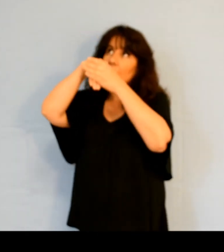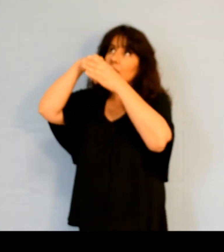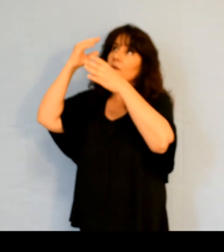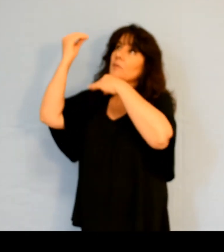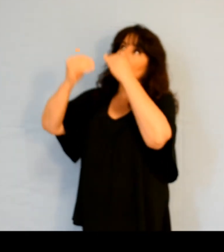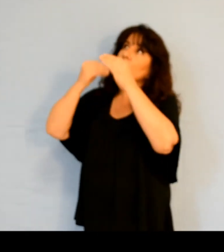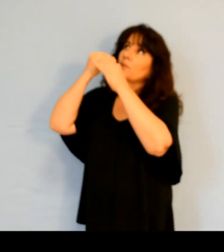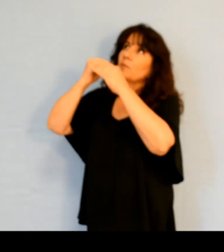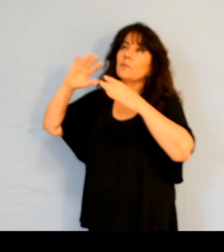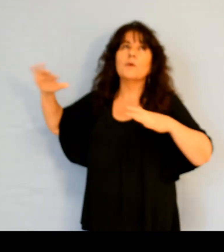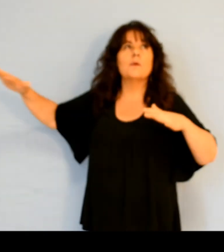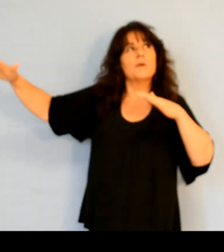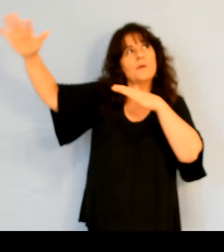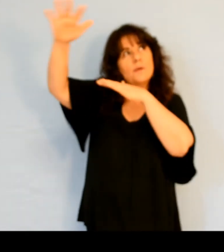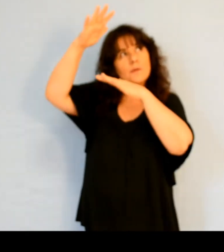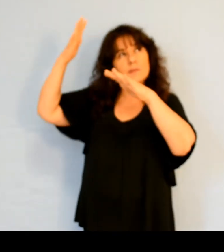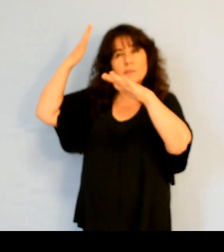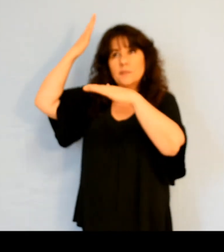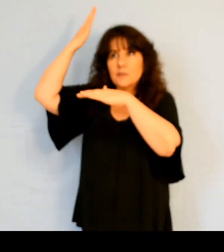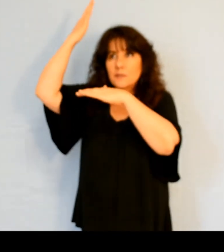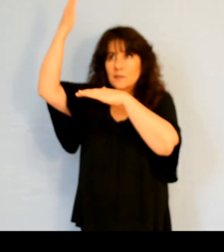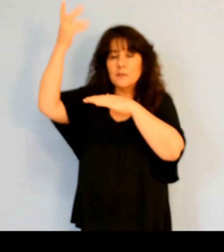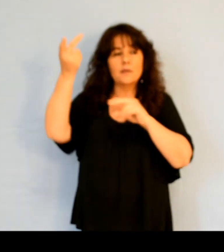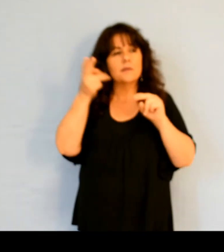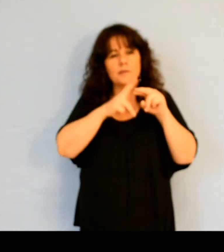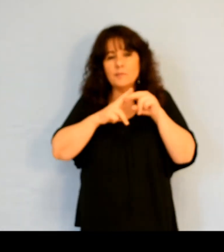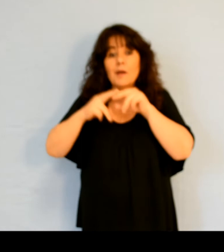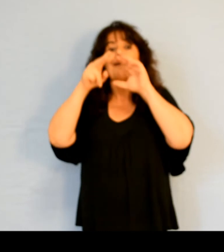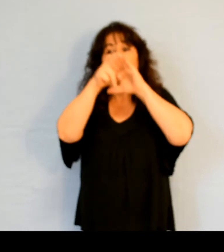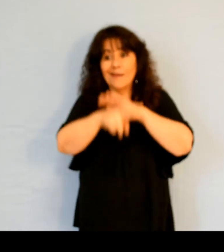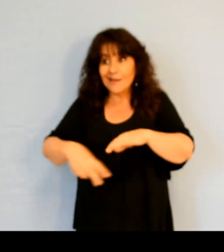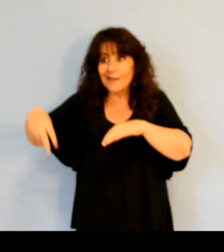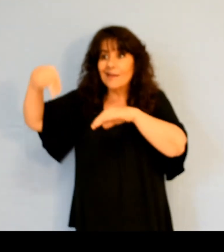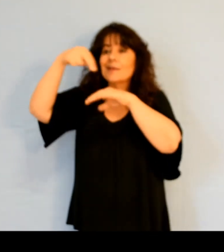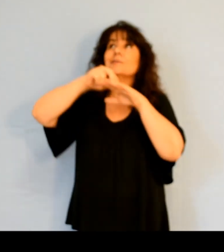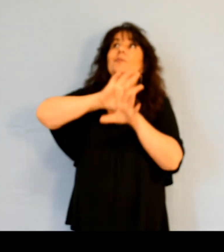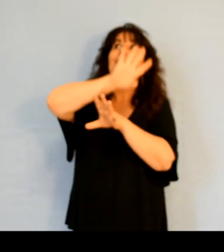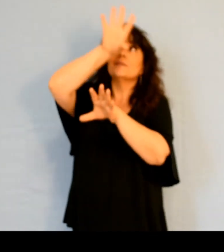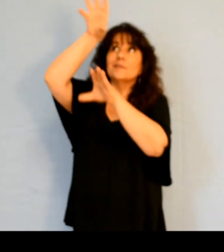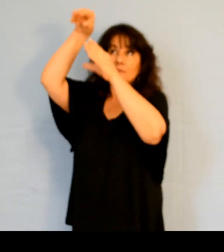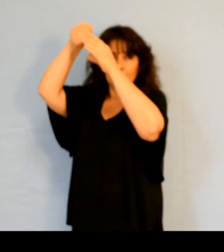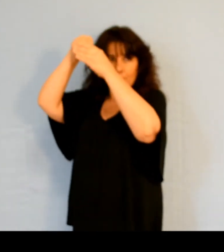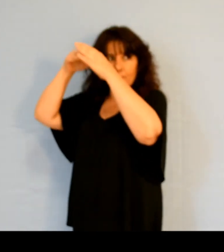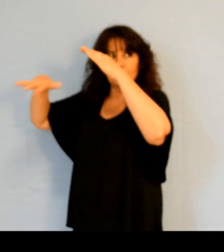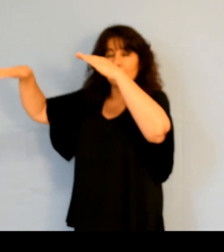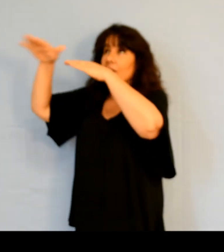les morts ne prennent ni femme ni mari,